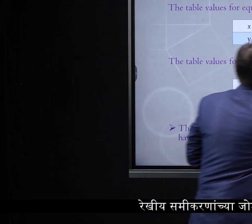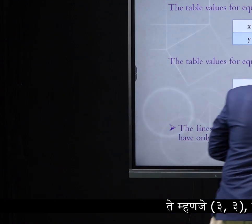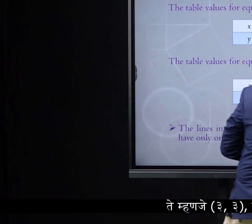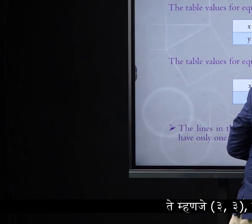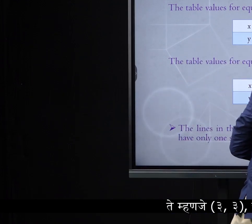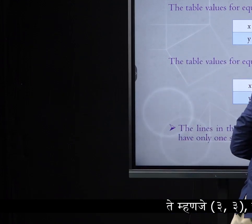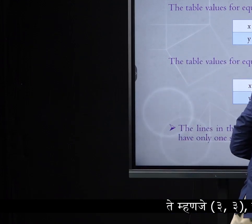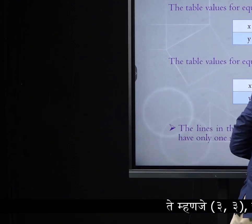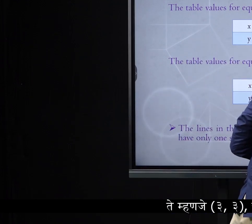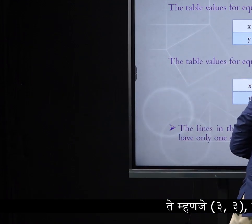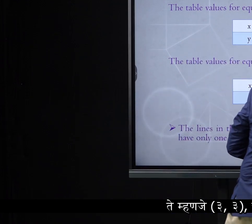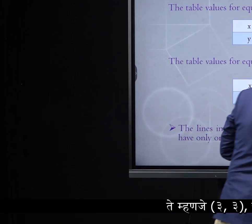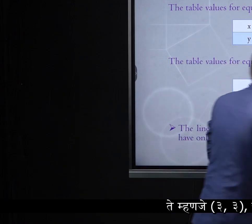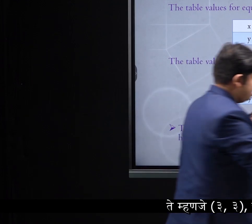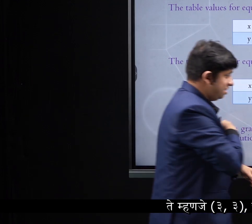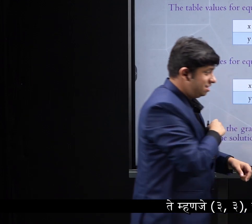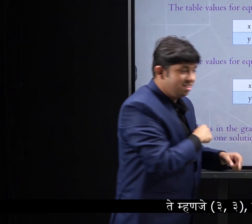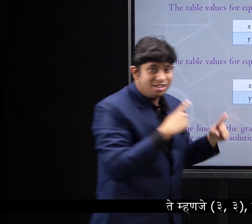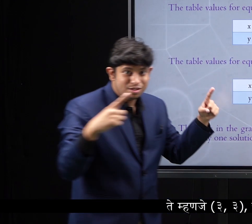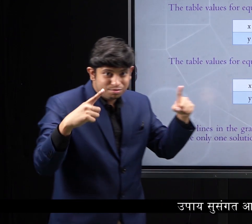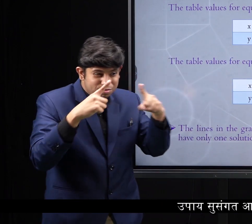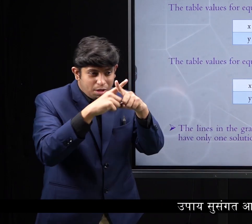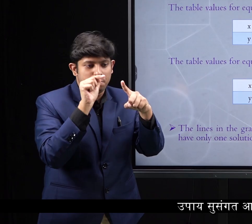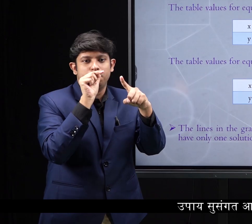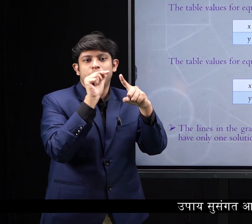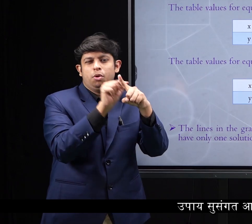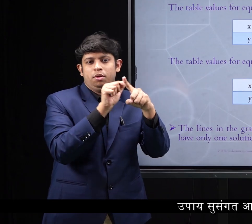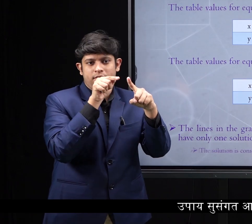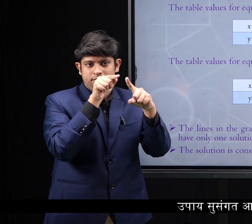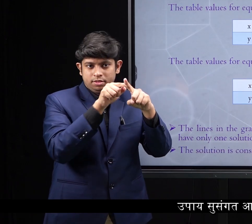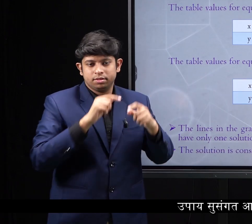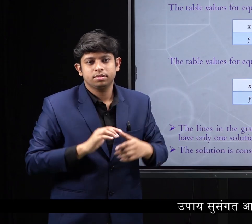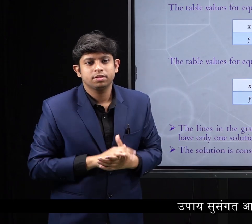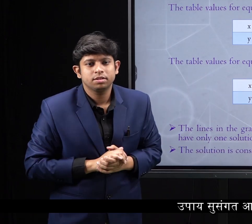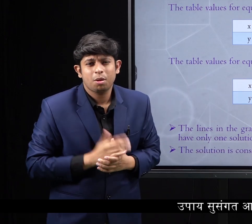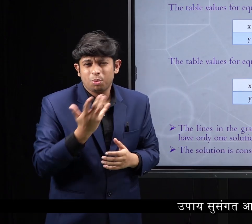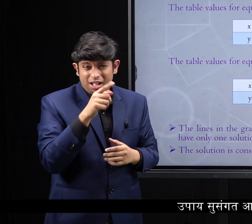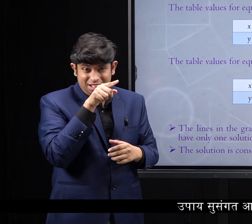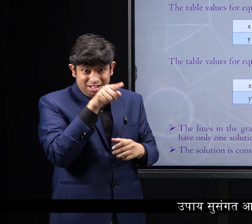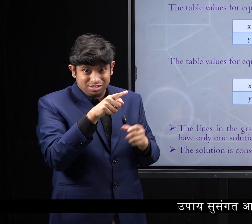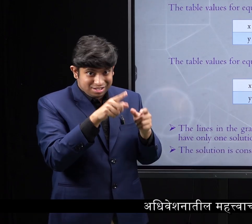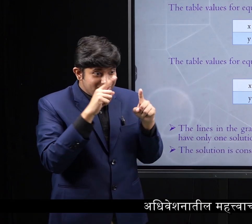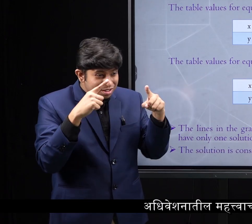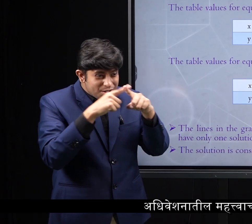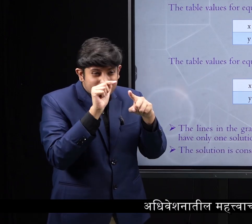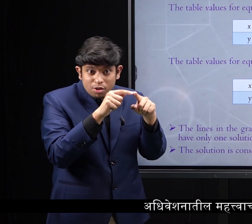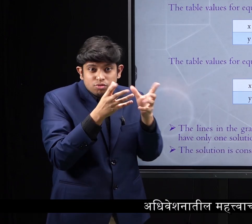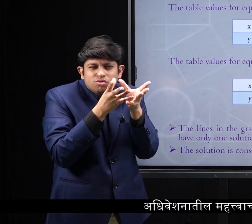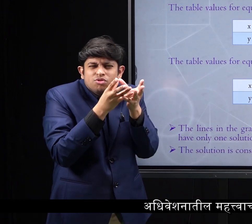ते म्हणजे 3,3 जो छेदनबिंदू आहे. उपाय सुसंगत आणि स्वतंत्र आहे.